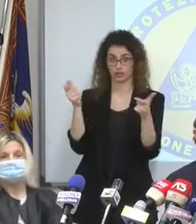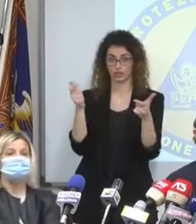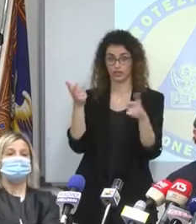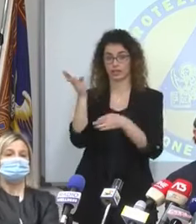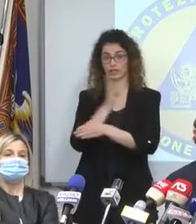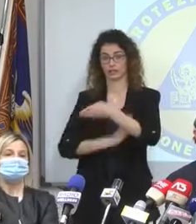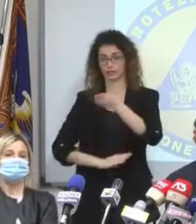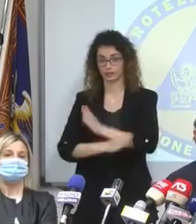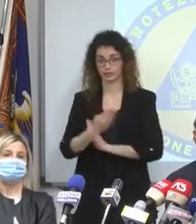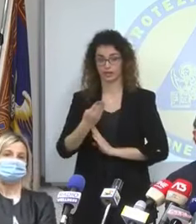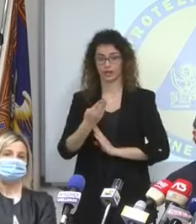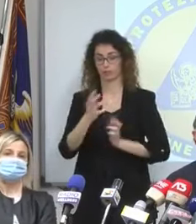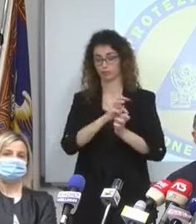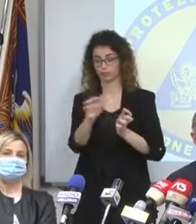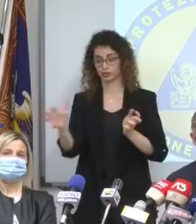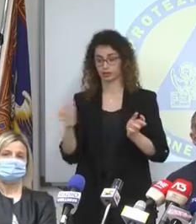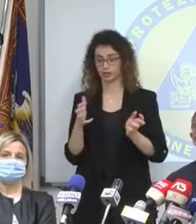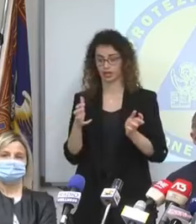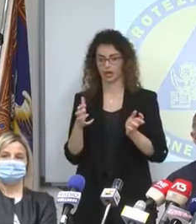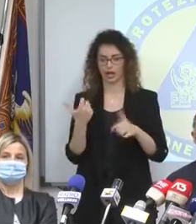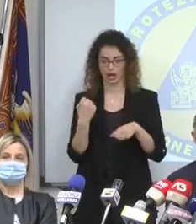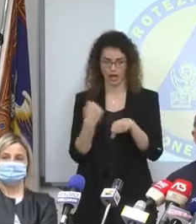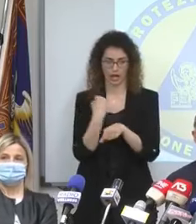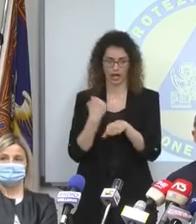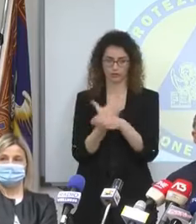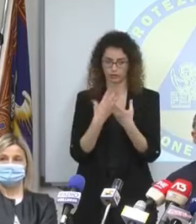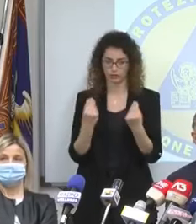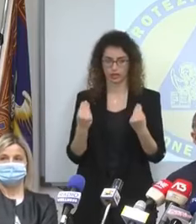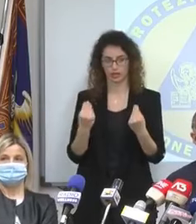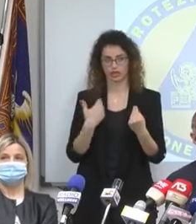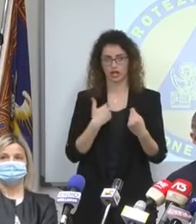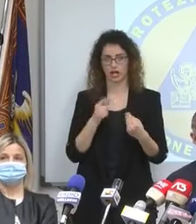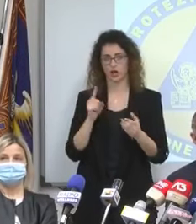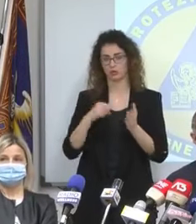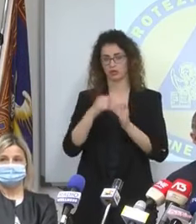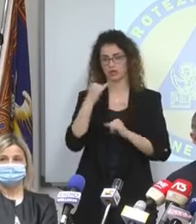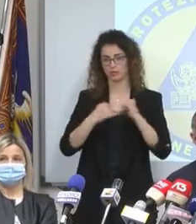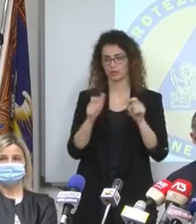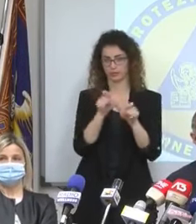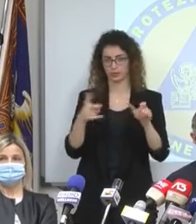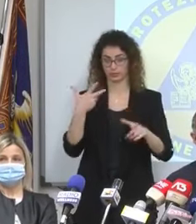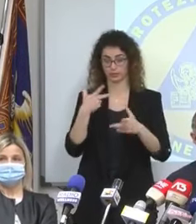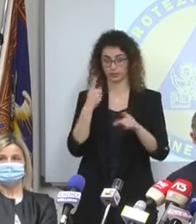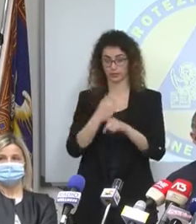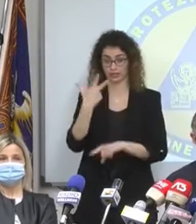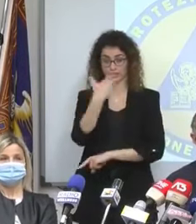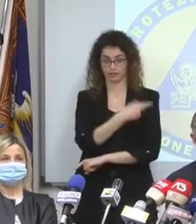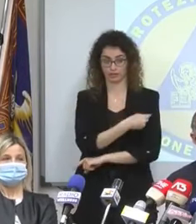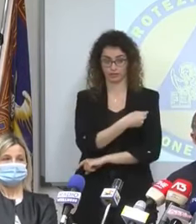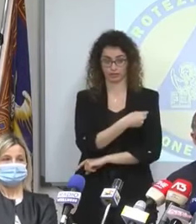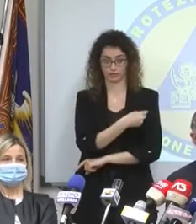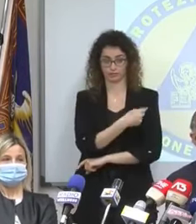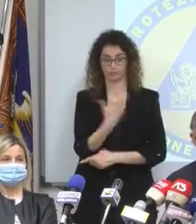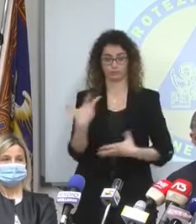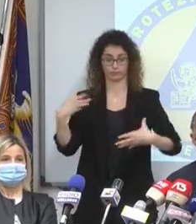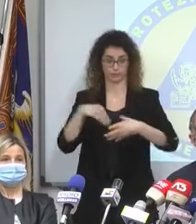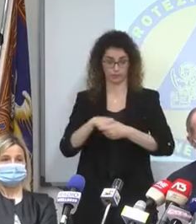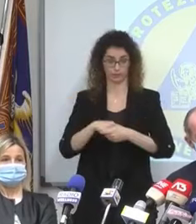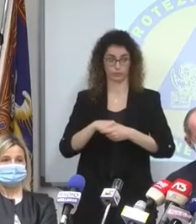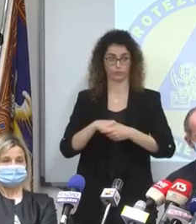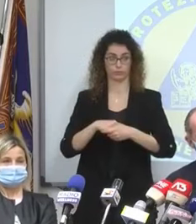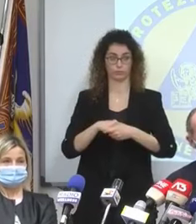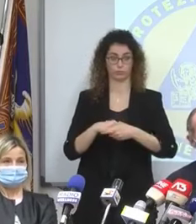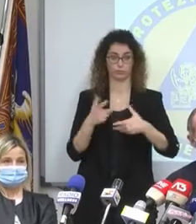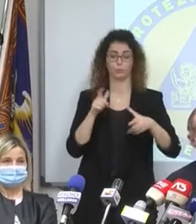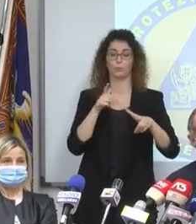fragili, disabili, insomma, c'è molto lavoro da fare, avremo almeno 1,5 milioni di persone da vaccinare, mettendoci dentro anche gli